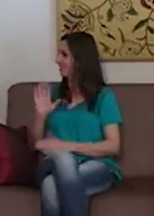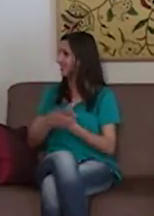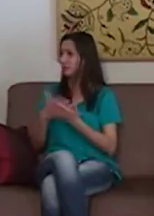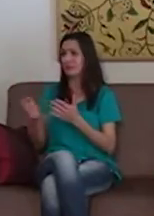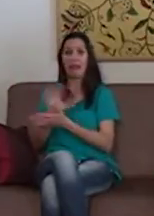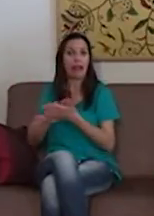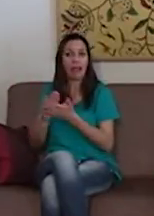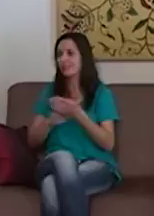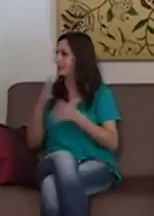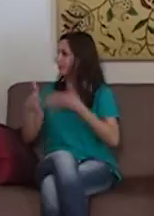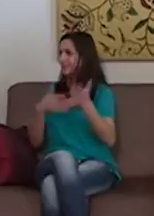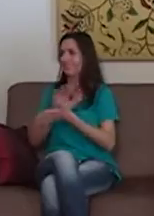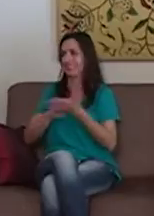afirmativas nem intérpretes de Libras.